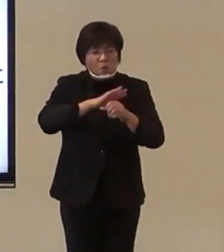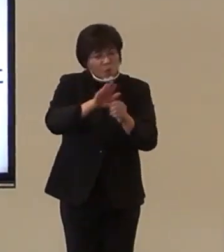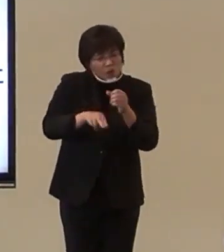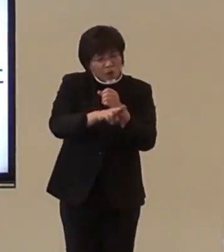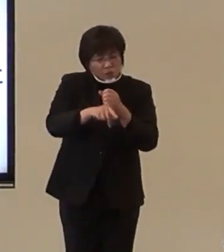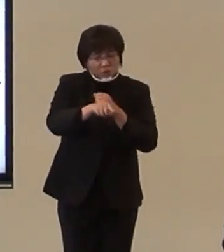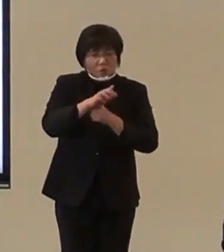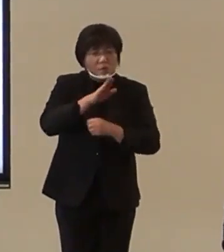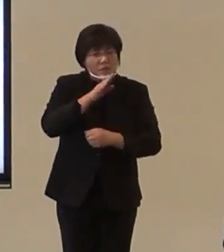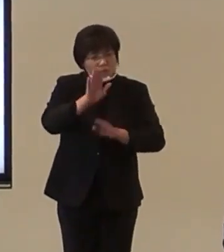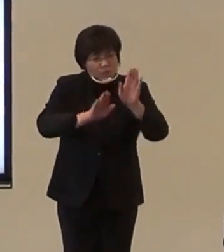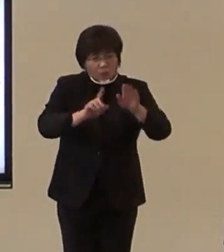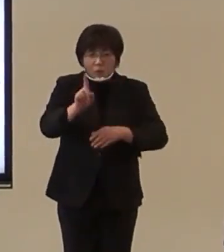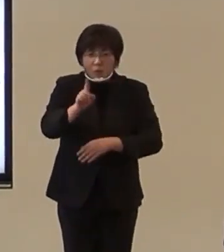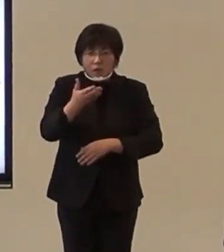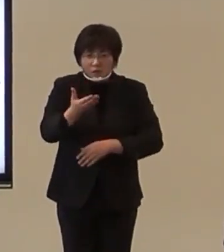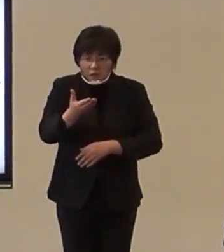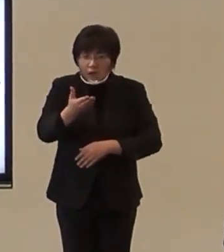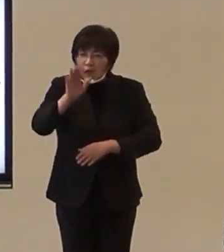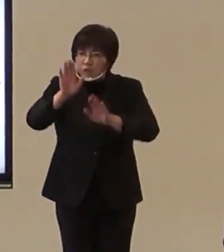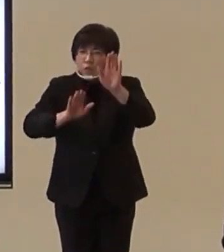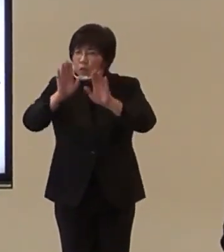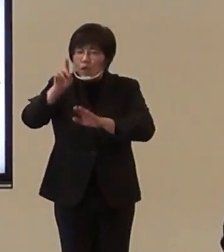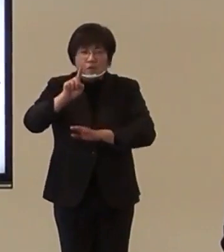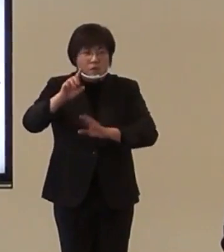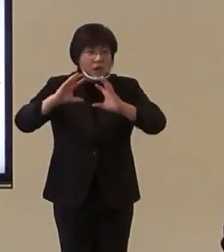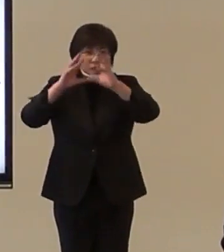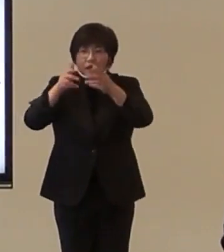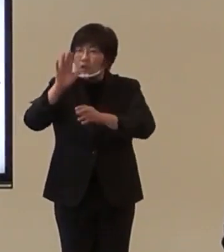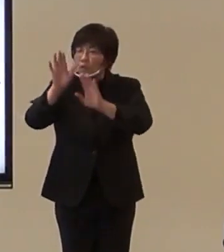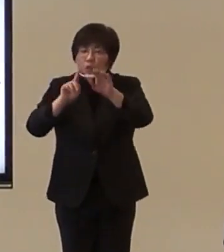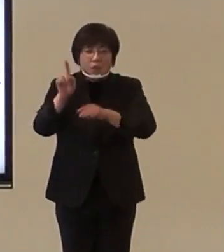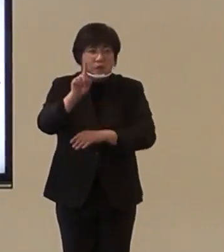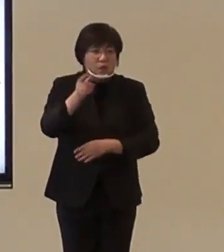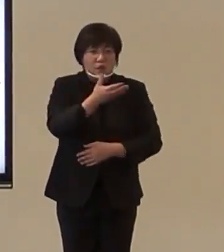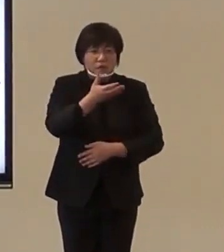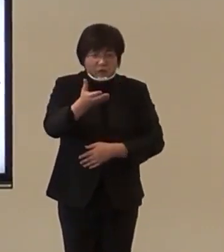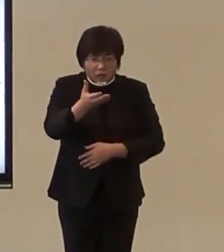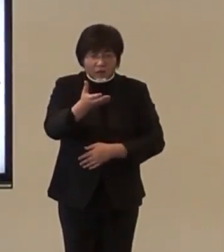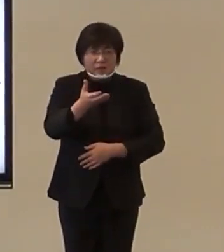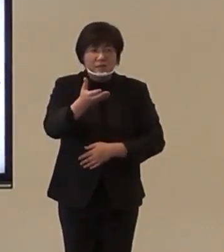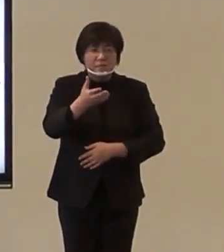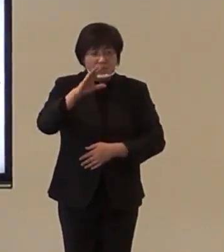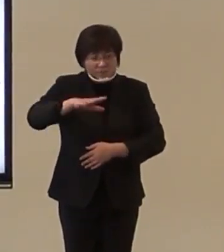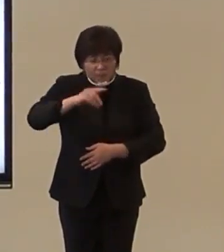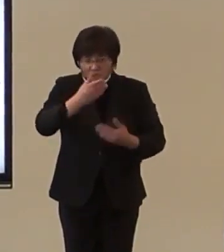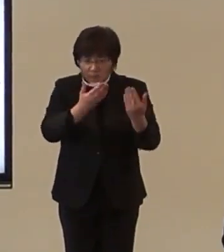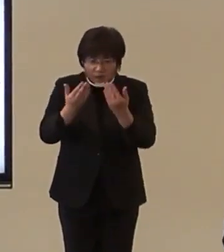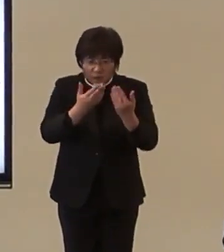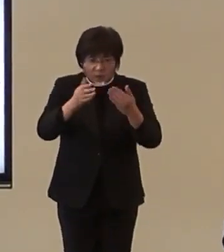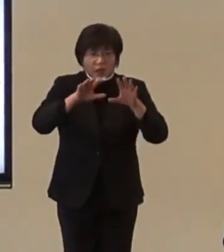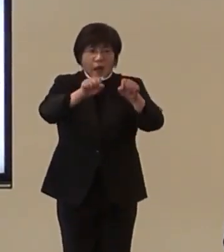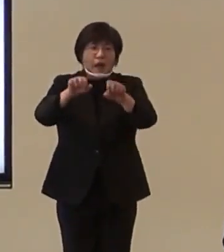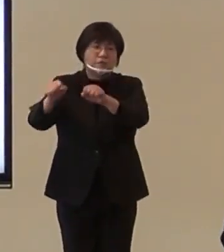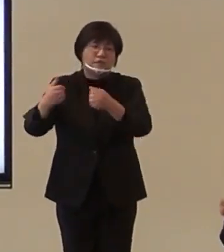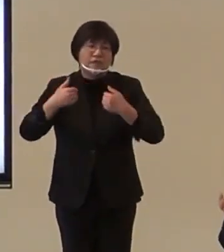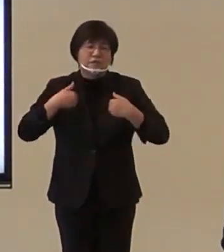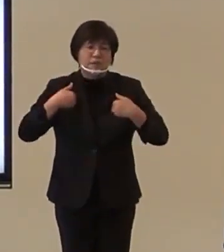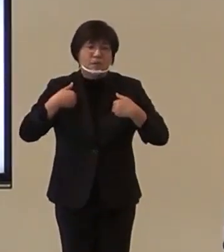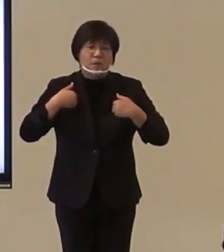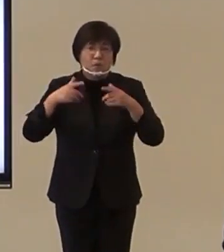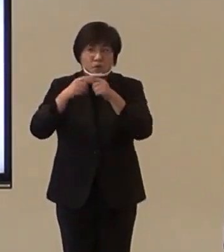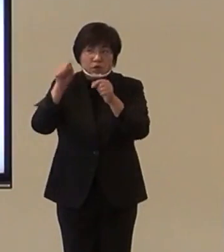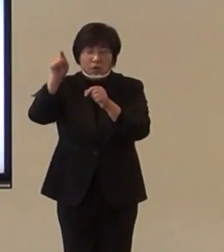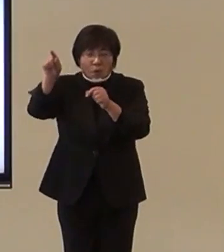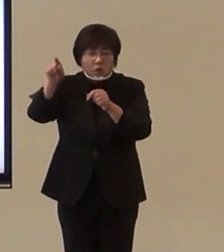だ、それから現状はどうなってるんだ、世界はどうなってるんだ、そこのまず把握があって、一方ではですね、国からも情報が出